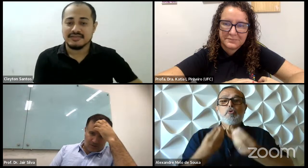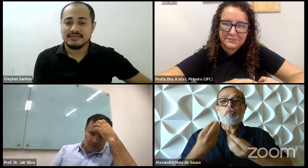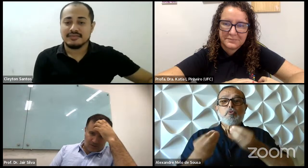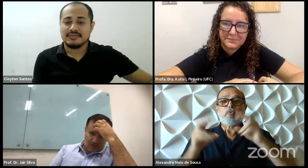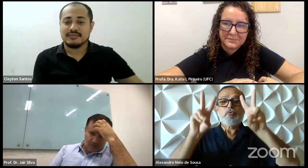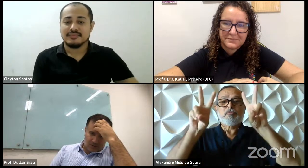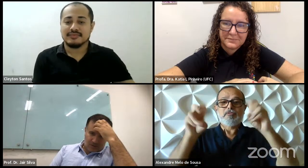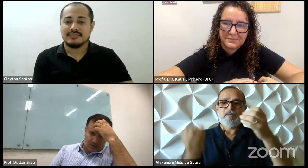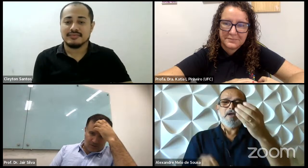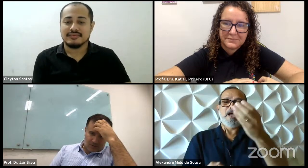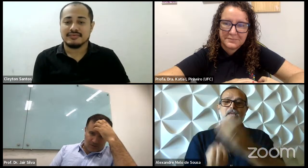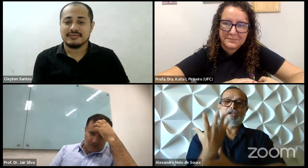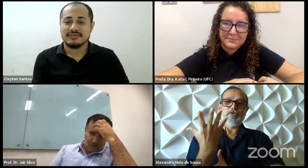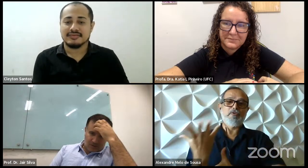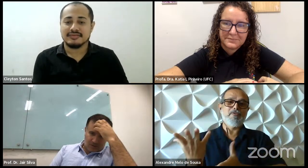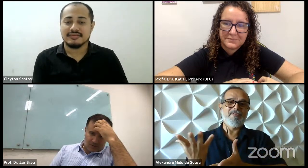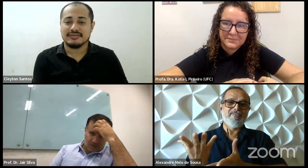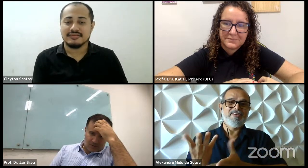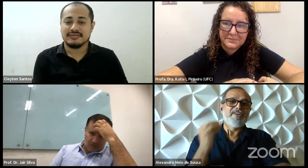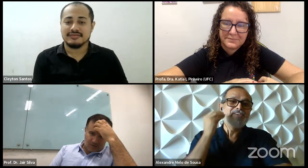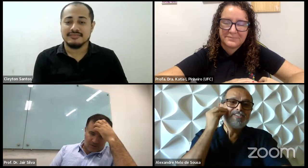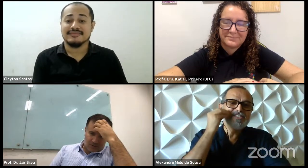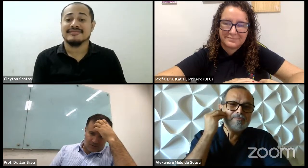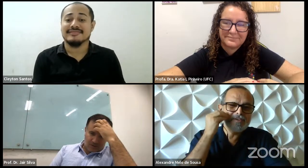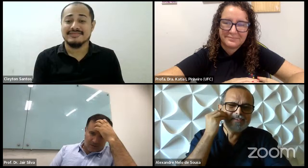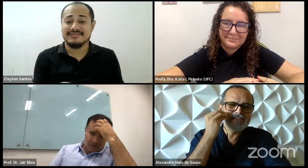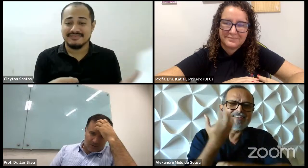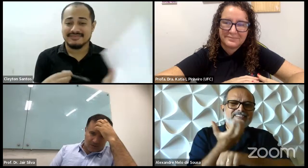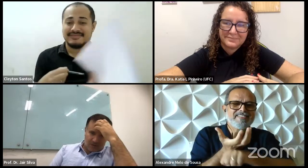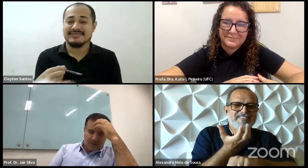também para mim foi muito boa.